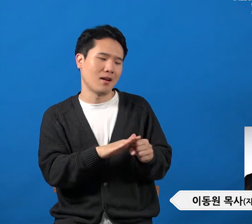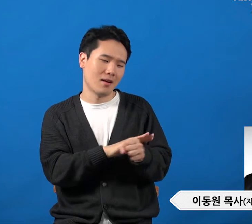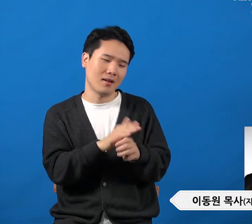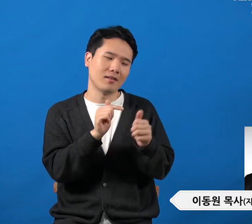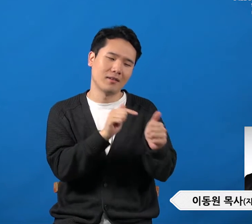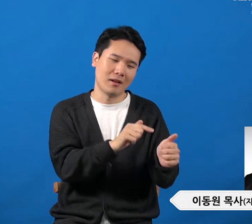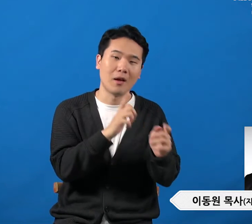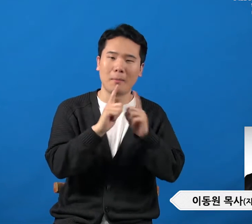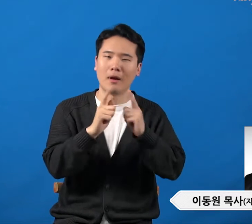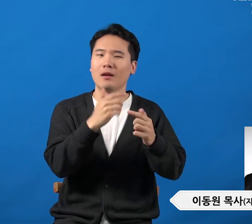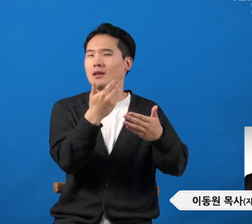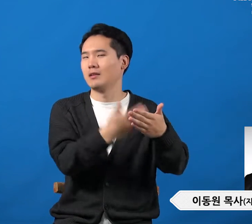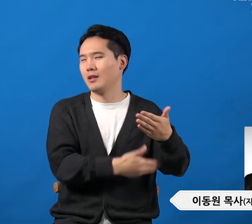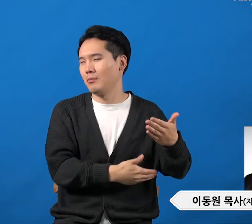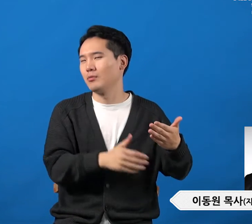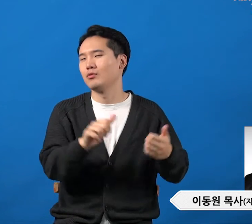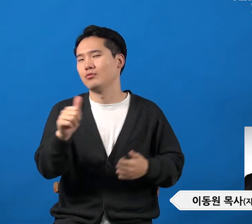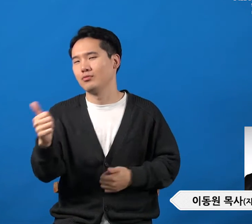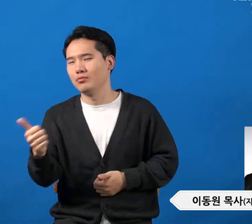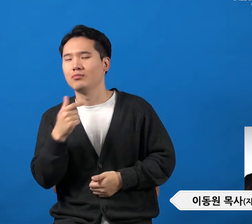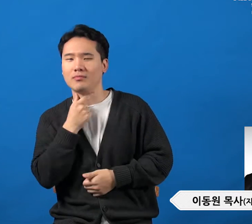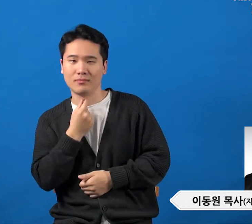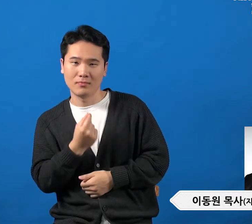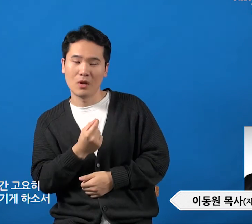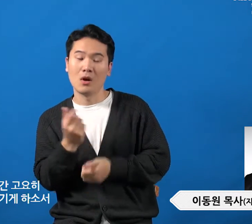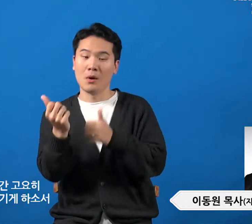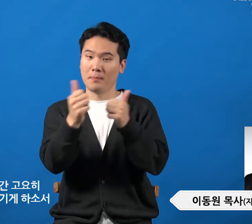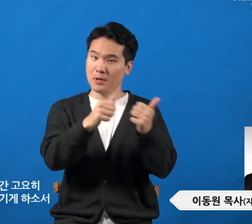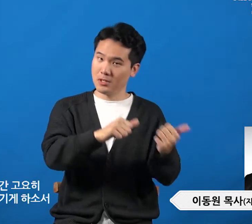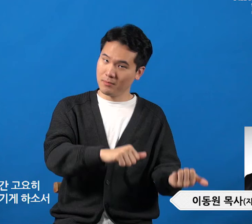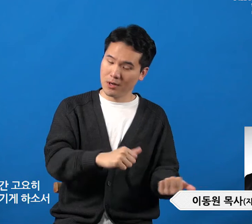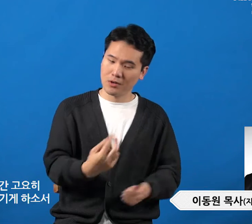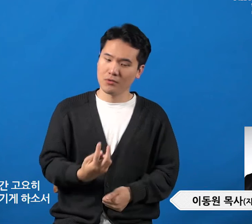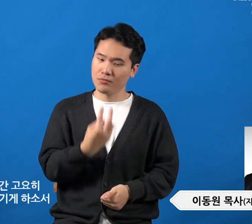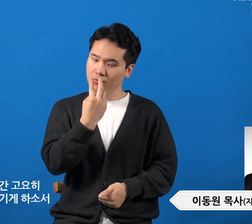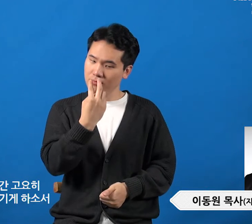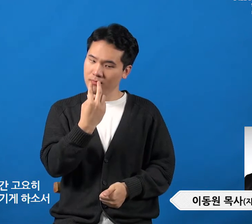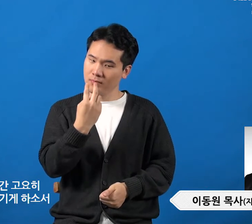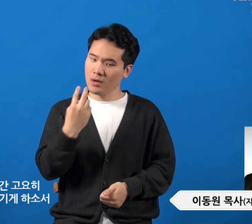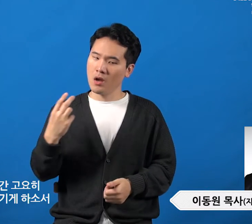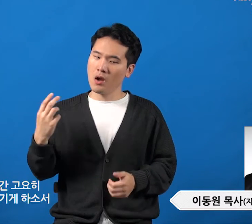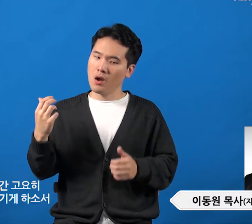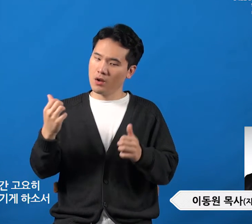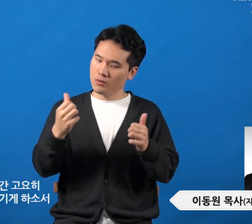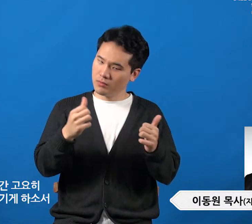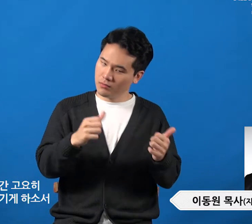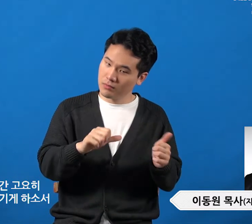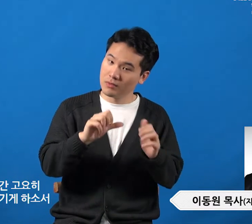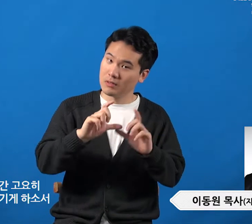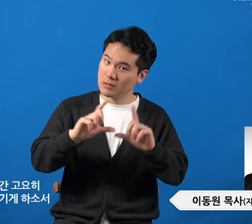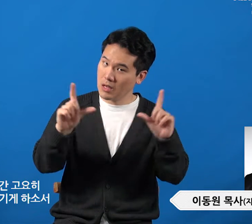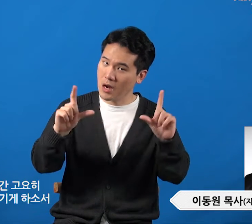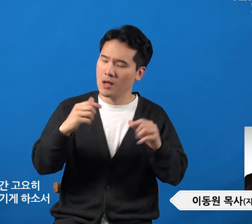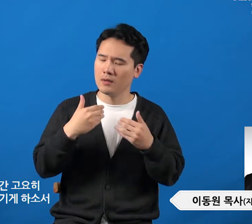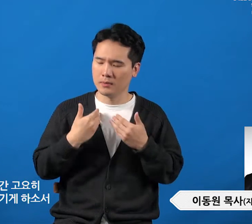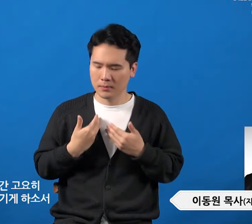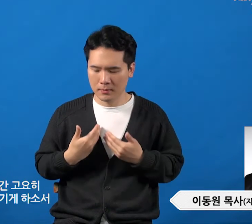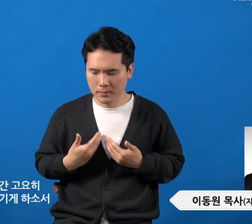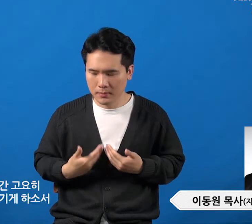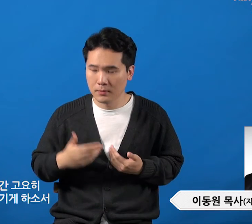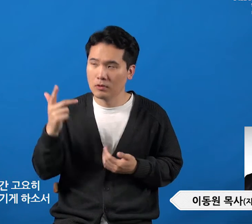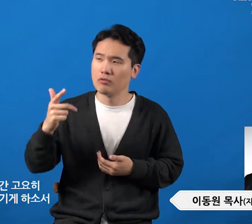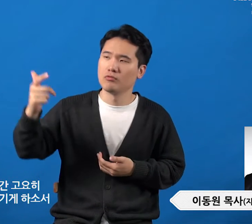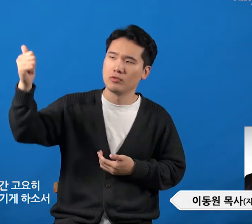하소서. 마지막 숨이 꺼지는 순간 고요히 나의 영혼을 주님께